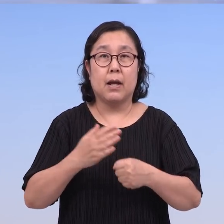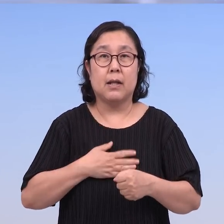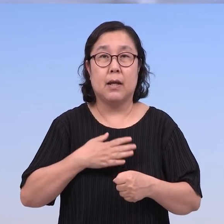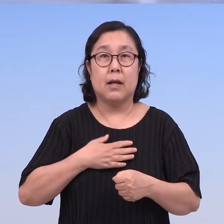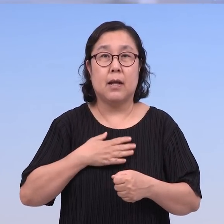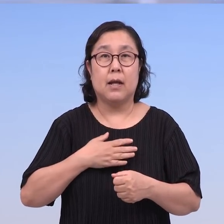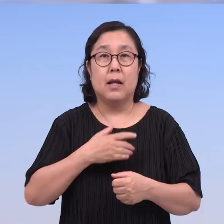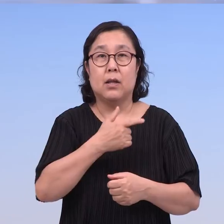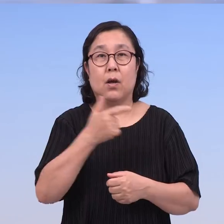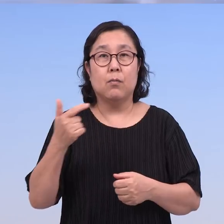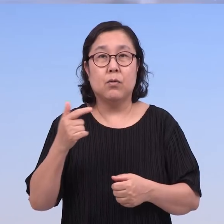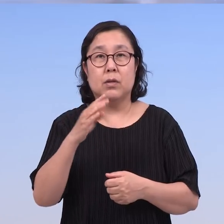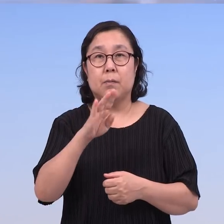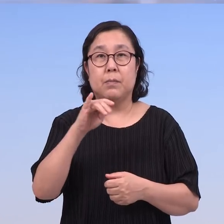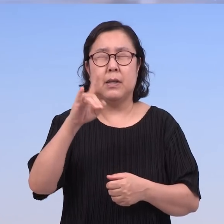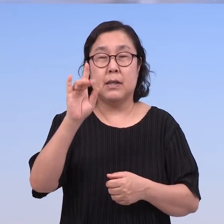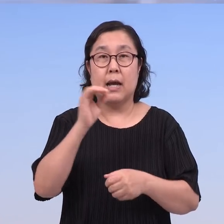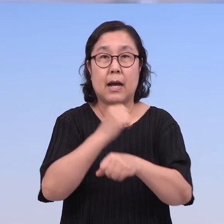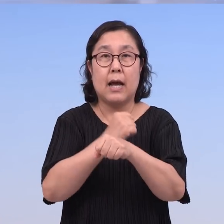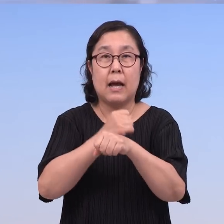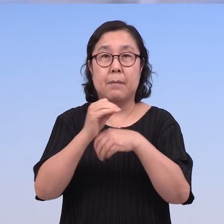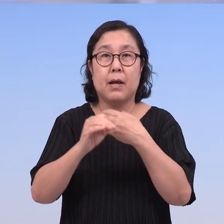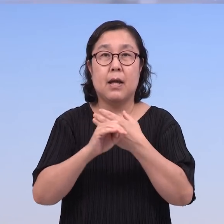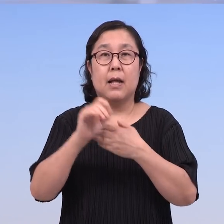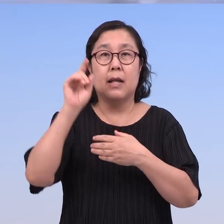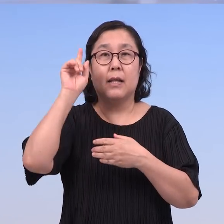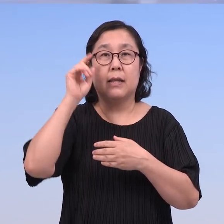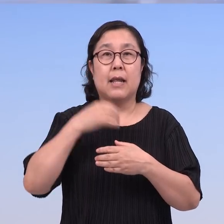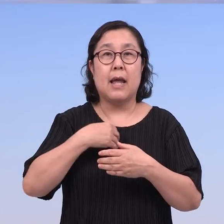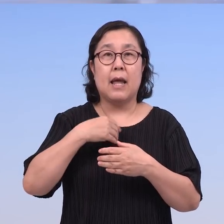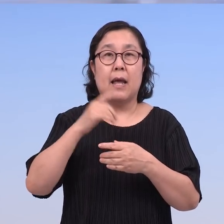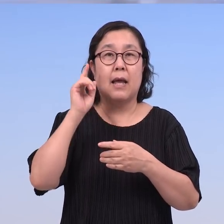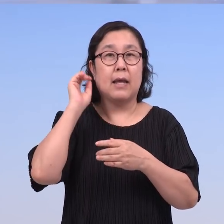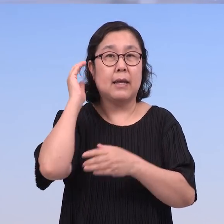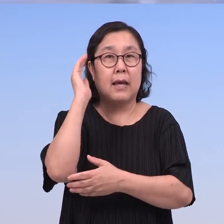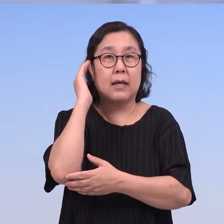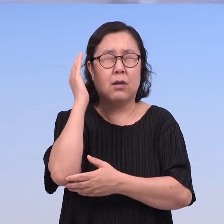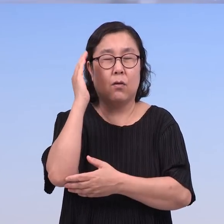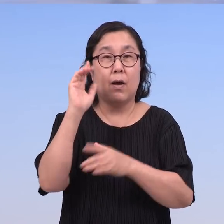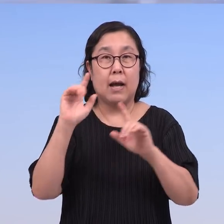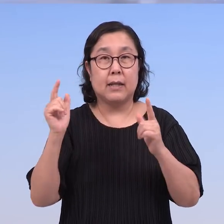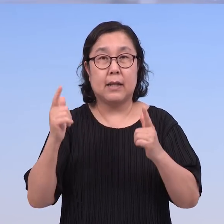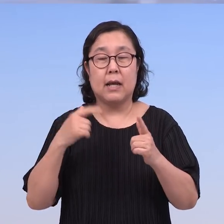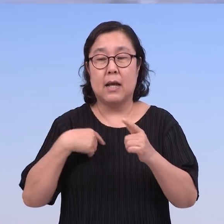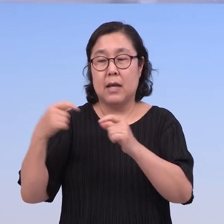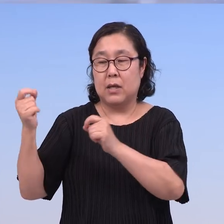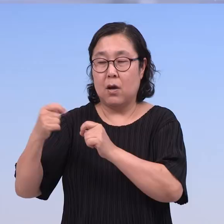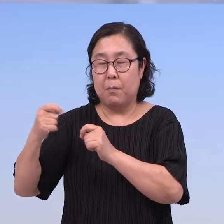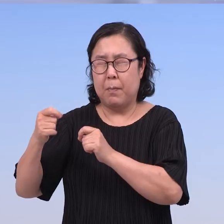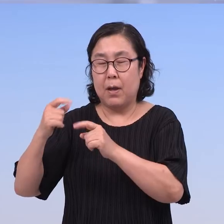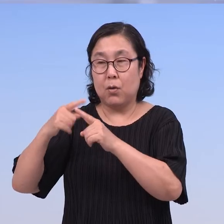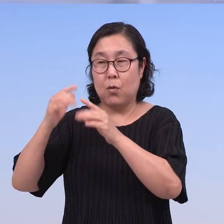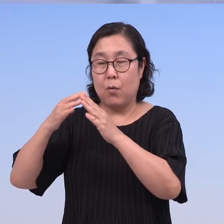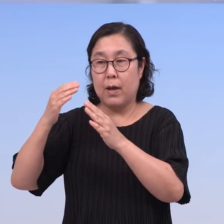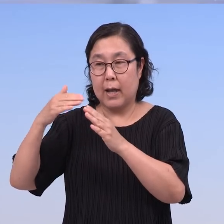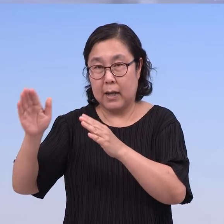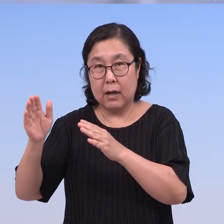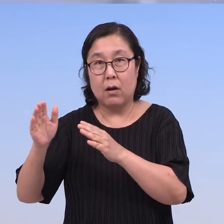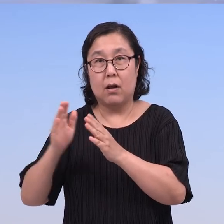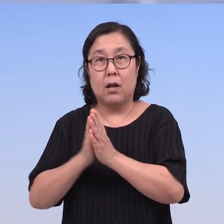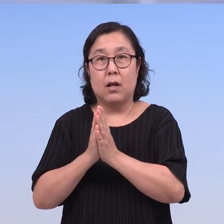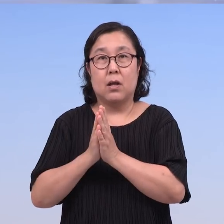오늘 이렇게 너무 비장하게 설교하면 여러분이 에이, 저건 내 얘기도 아닌데 오늘 괜히 왔다 옆에 교회 갈 텐데 갔을